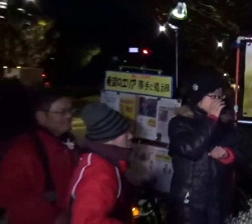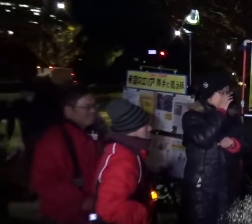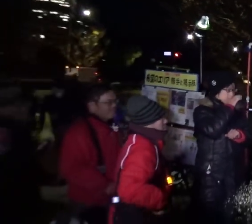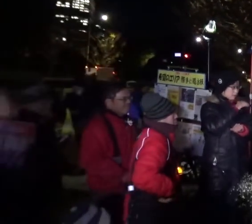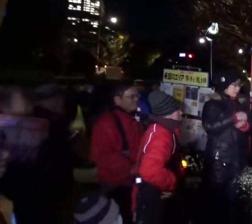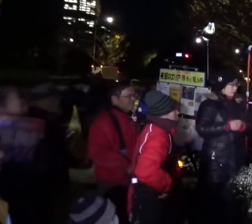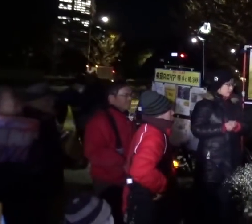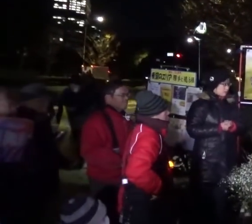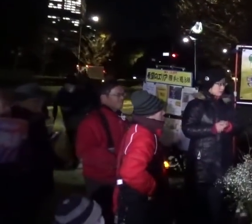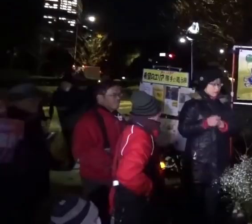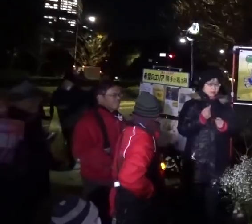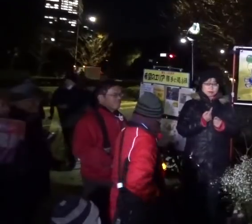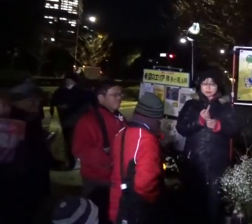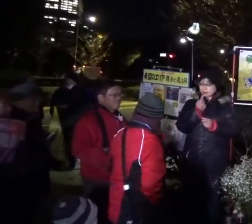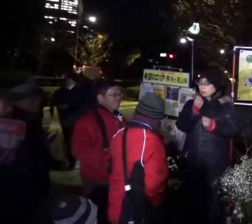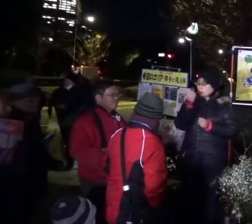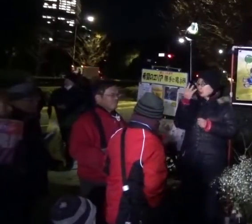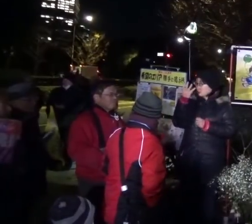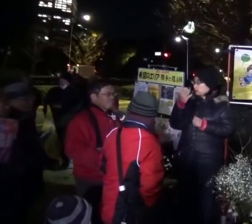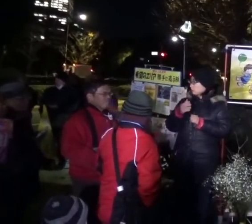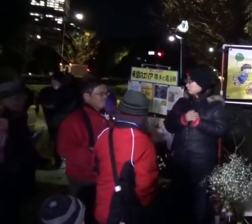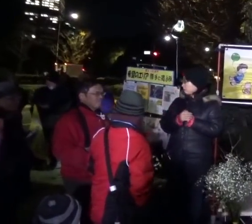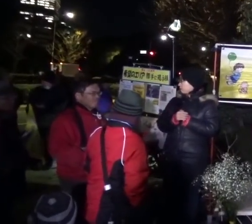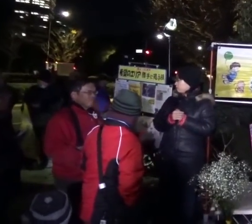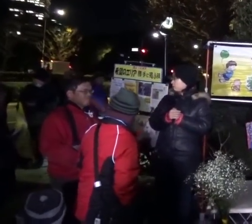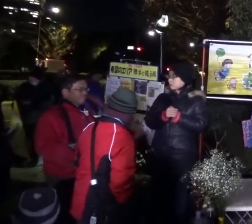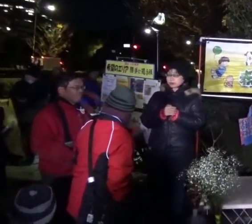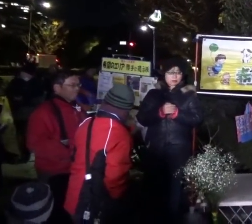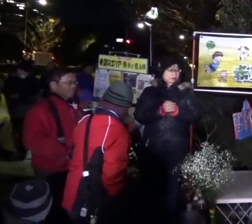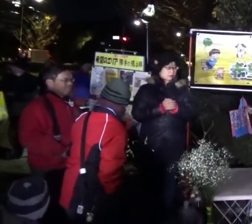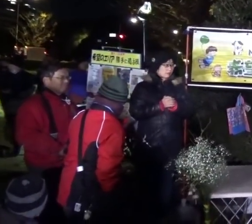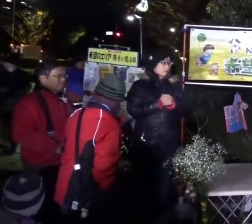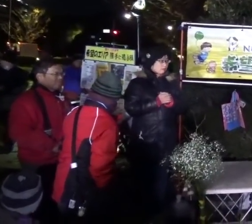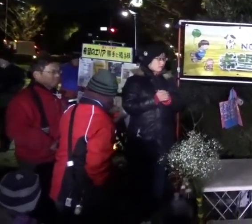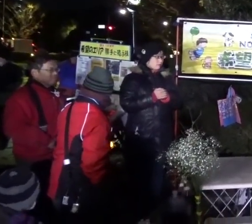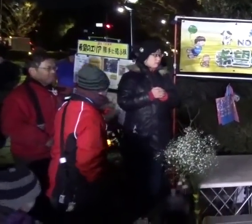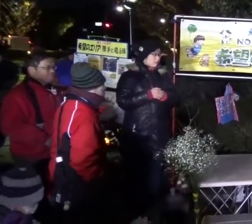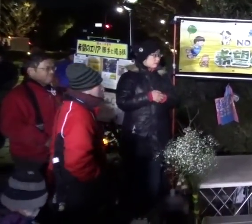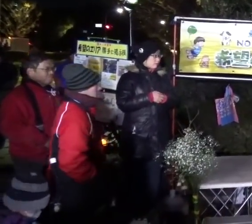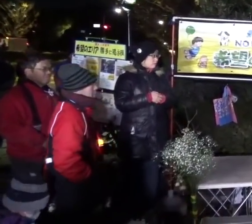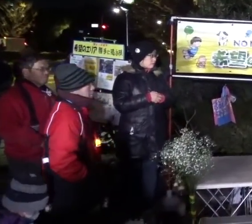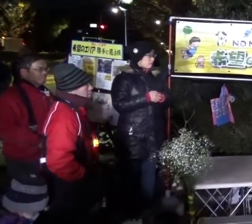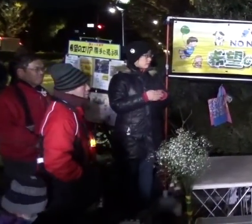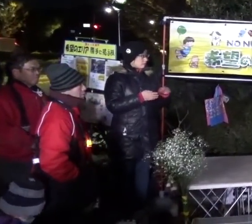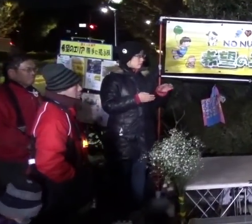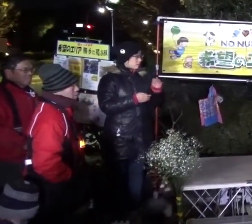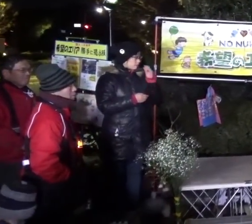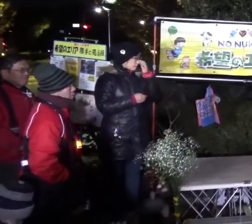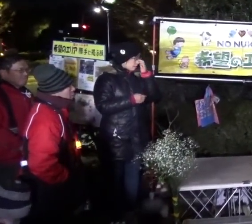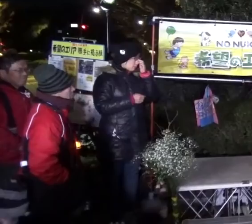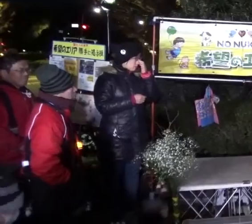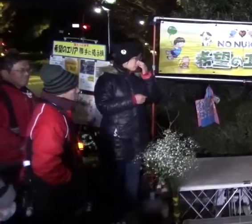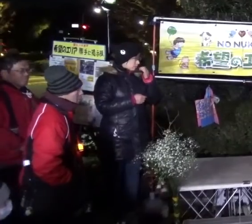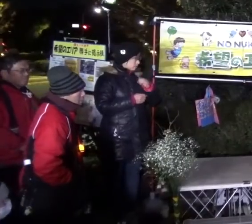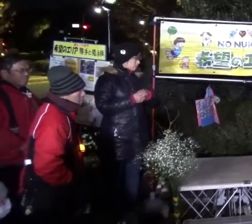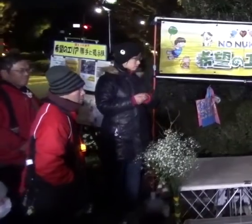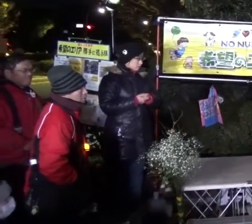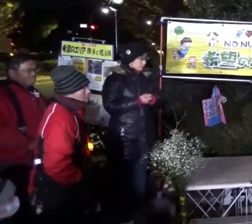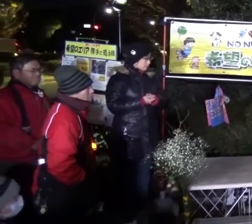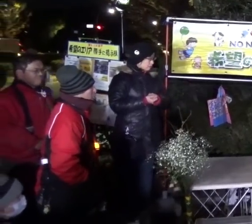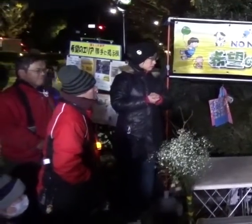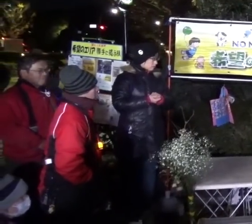タンポポ茶 さん、柳田さん、はい、お願いします。 はい、こちらに、 こちらに、 いやいや、ここにいるから。 こち